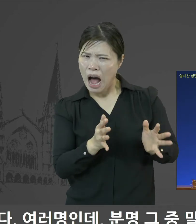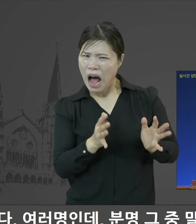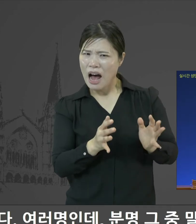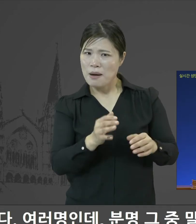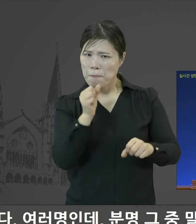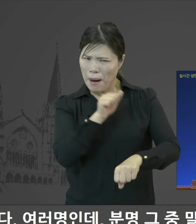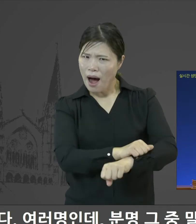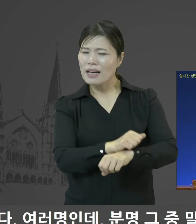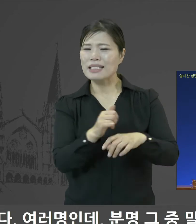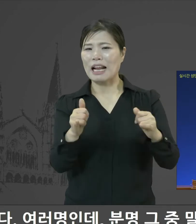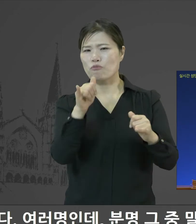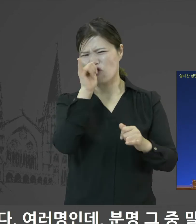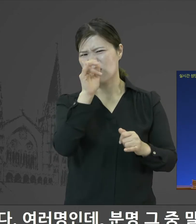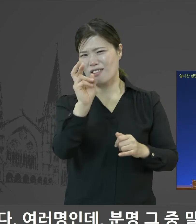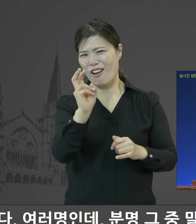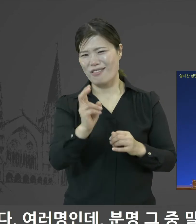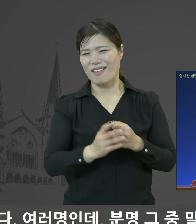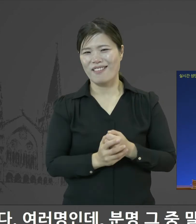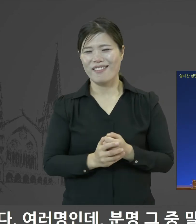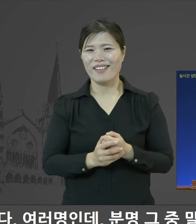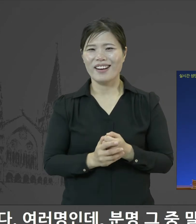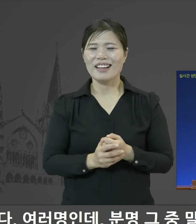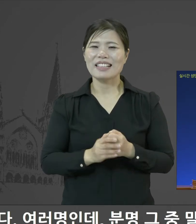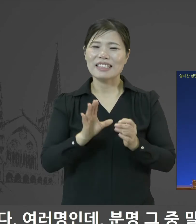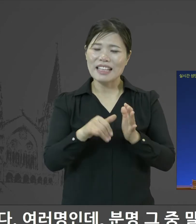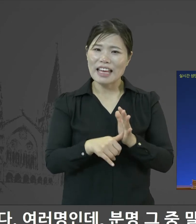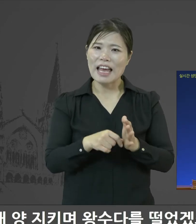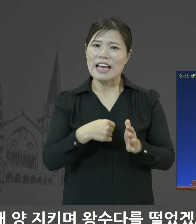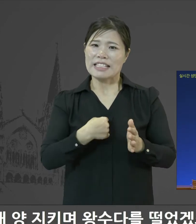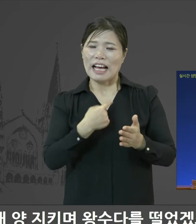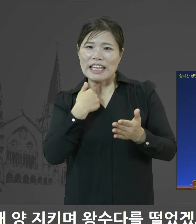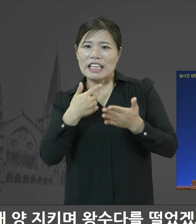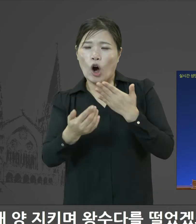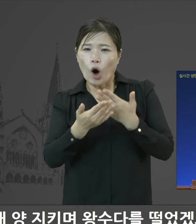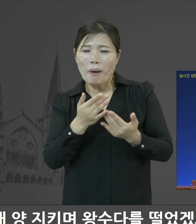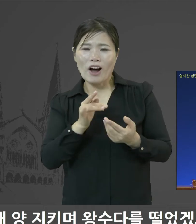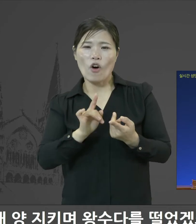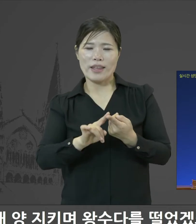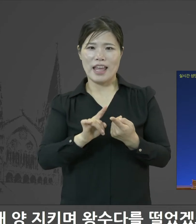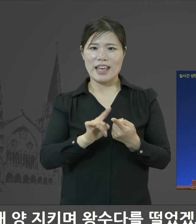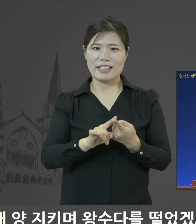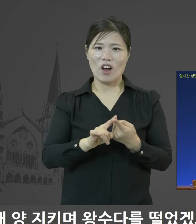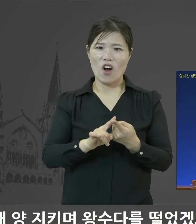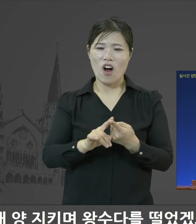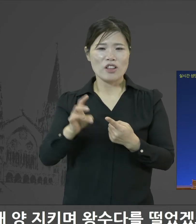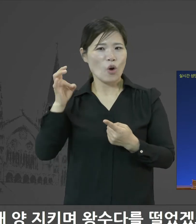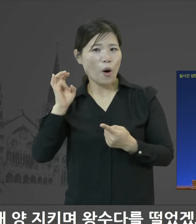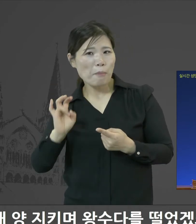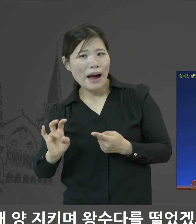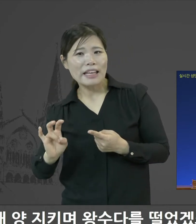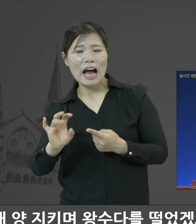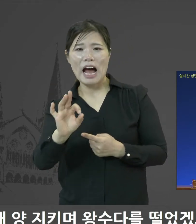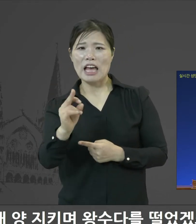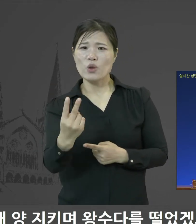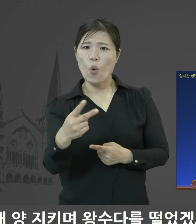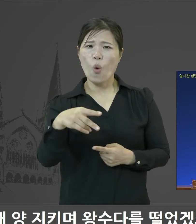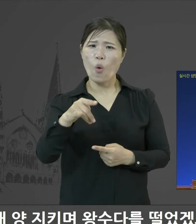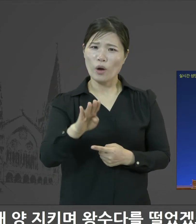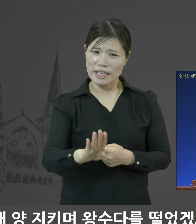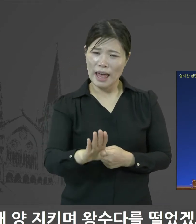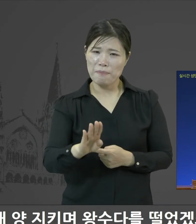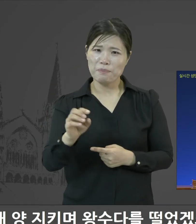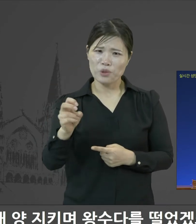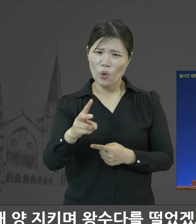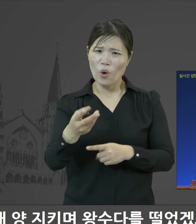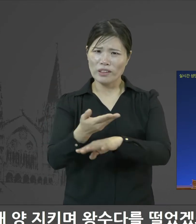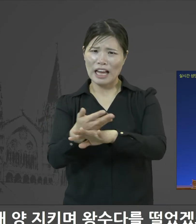아주 잘했을 것 같아요. 그래서 이 자기가 경험한 거 마리아, 요셉 또 함께 있는 사람들에게 장황하게